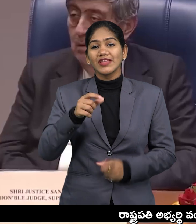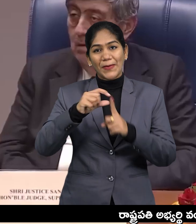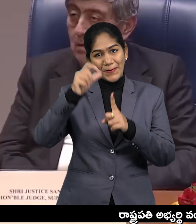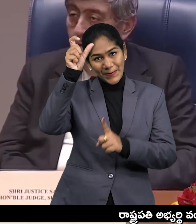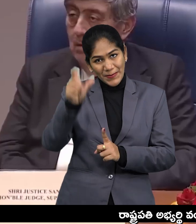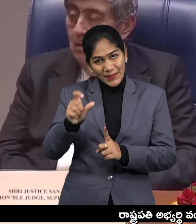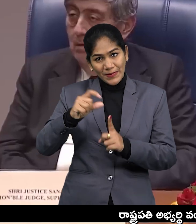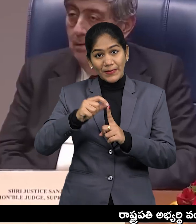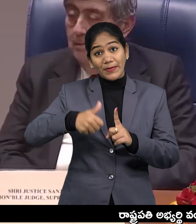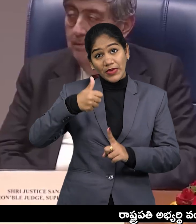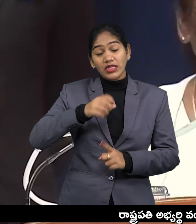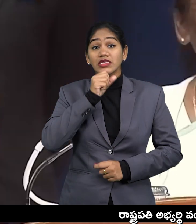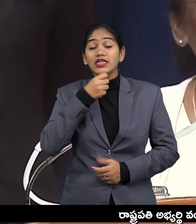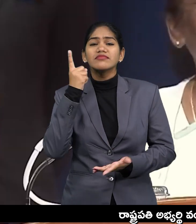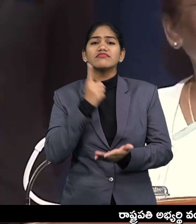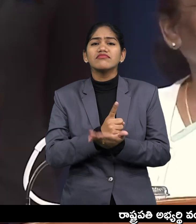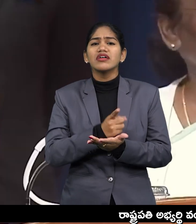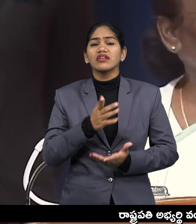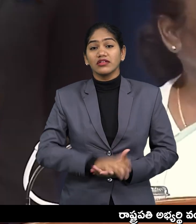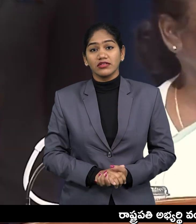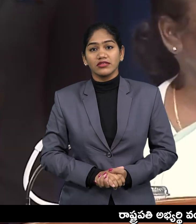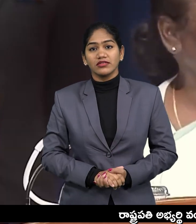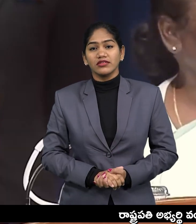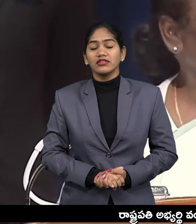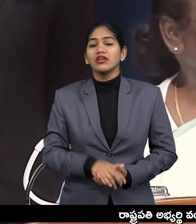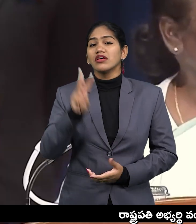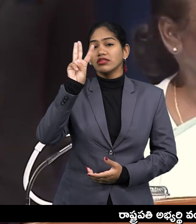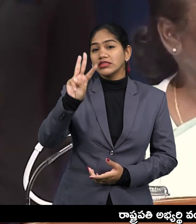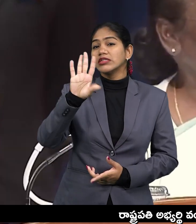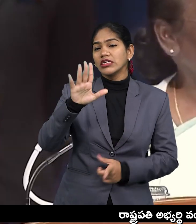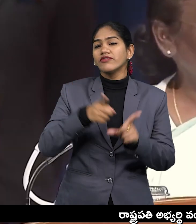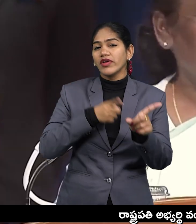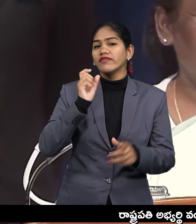రాష్ట్రపతి అభ్యర్థి వయసు కనీసం 35 సంవత్సరాలు ఉండాలి.